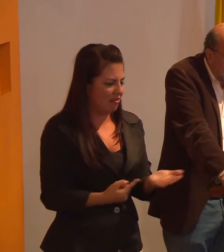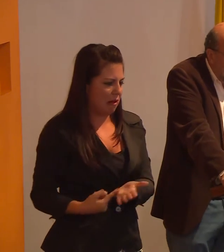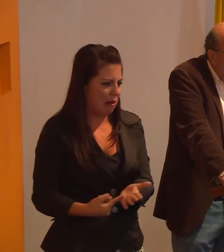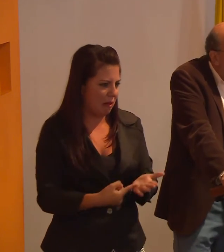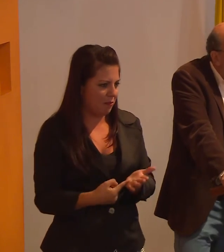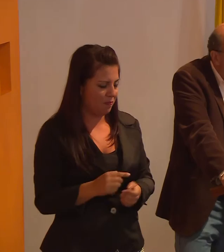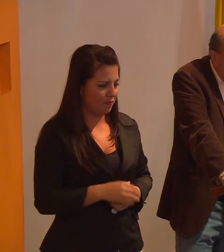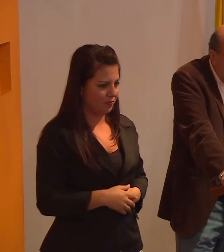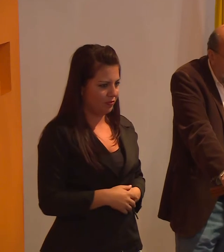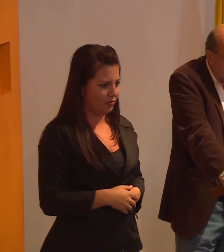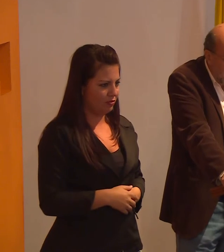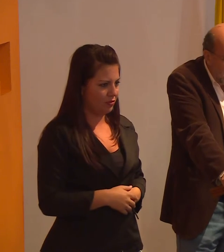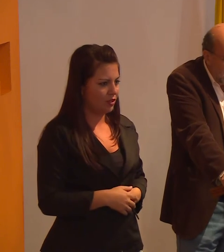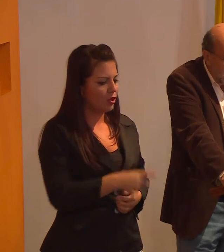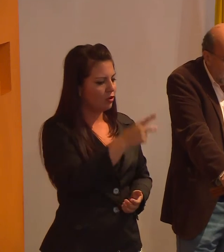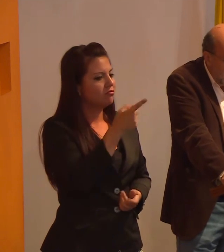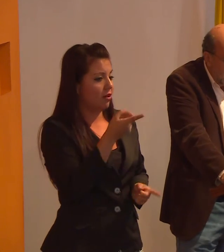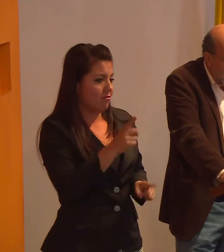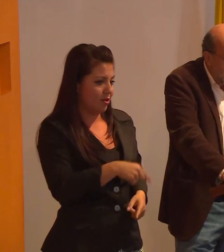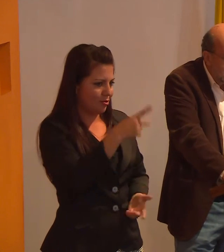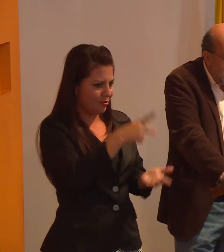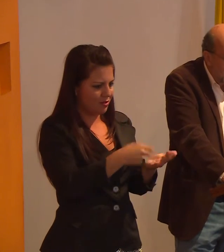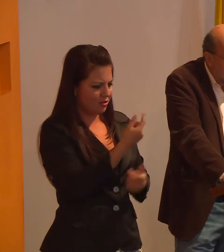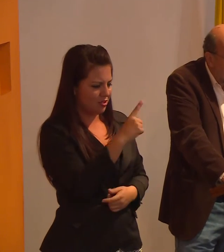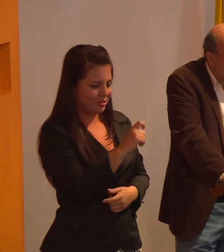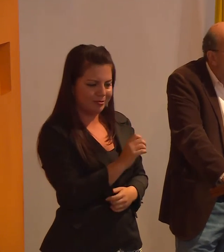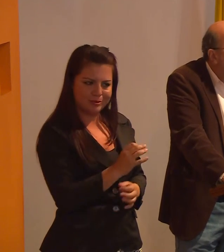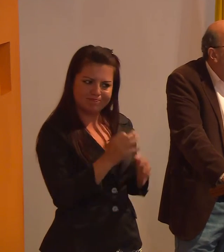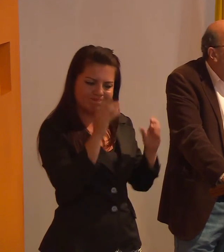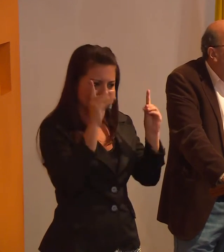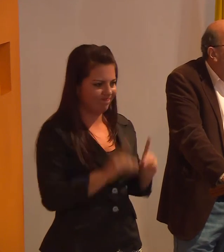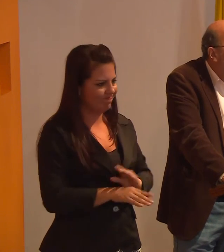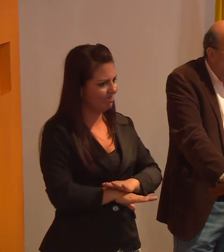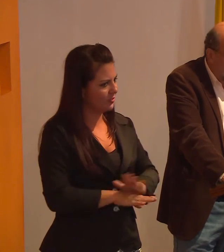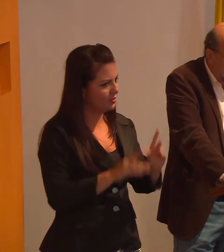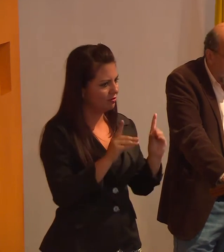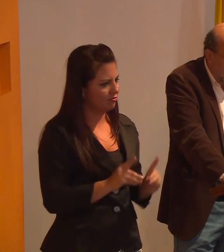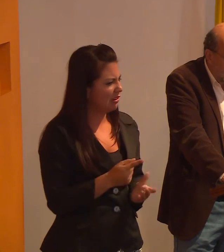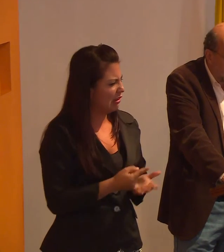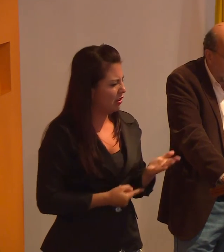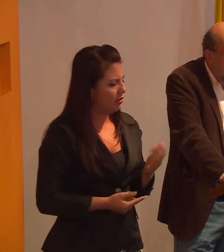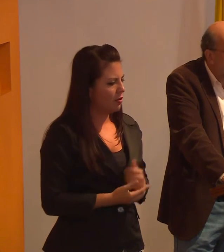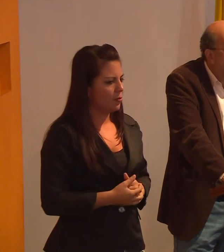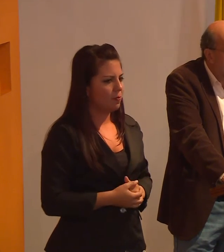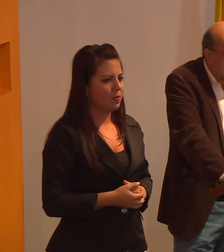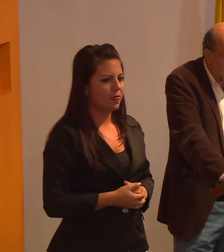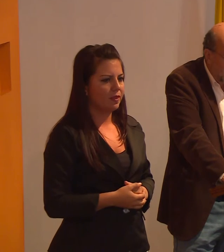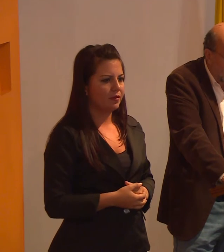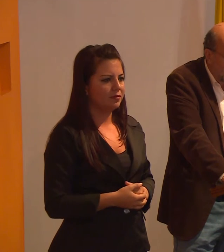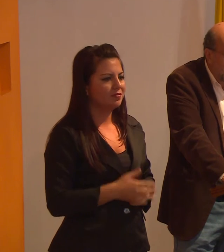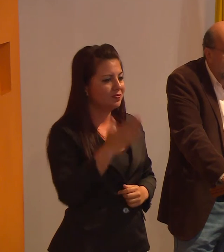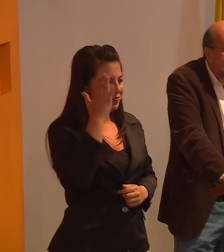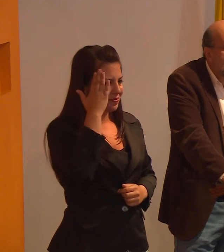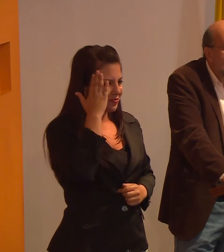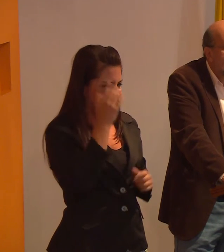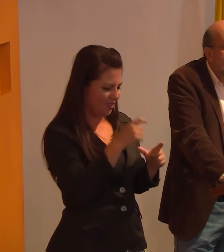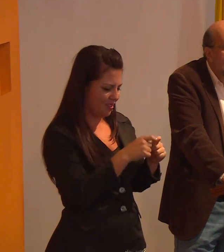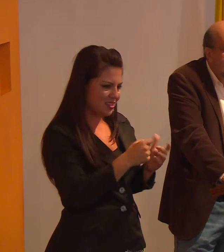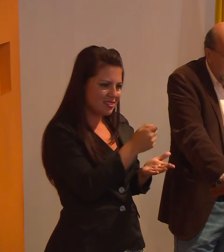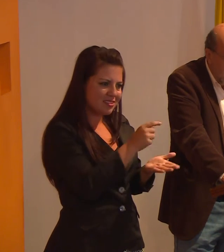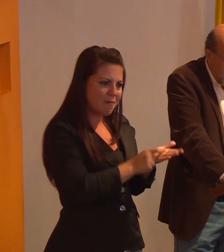2016 será definitivo también en términos de ingresos proporcionados por la estampilla